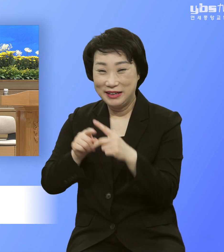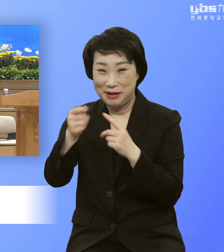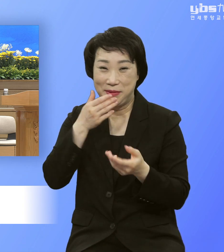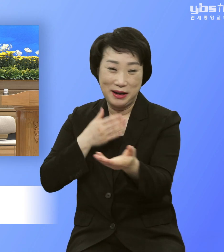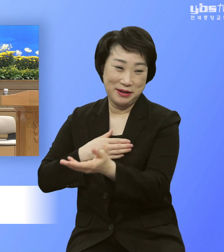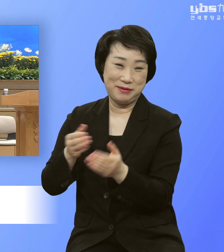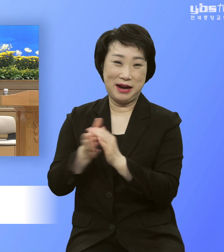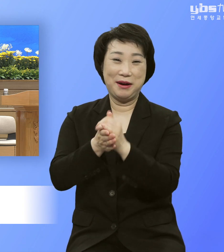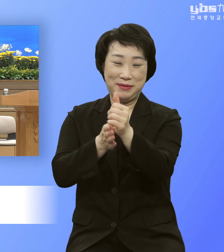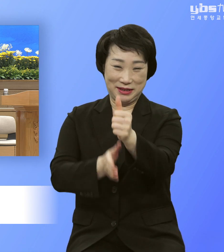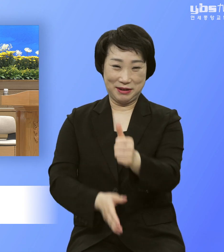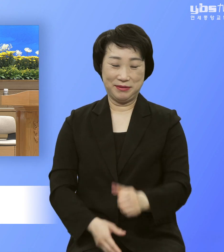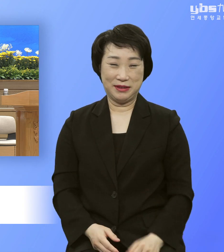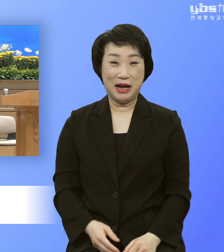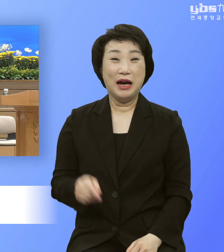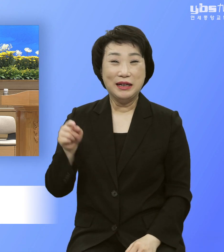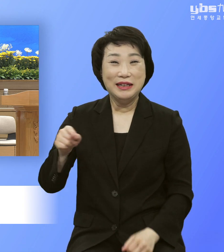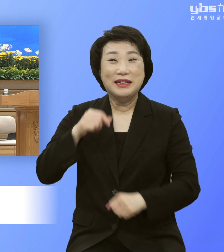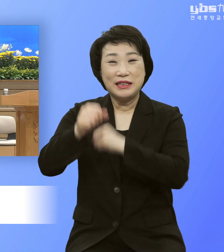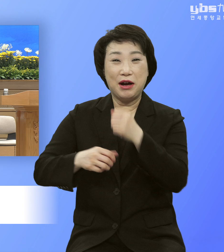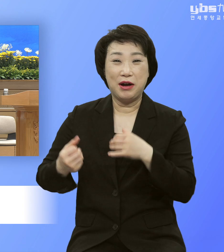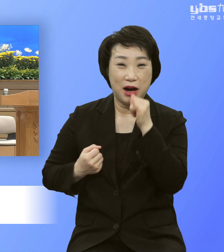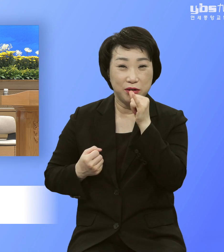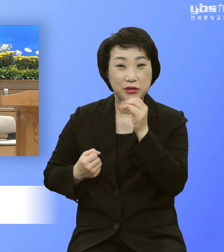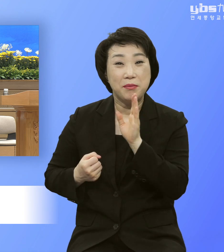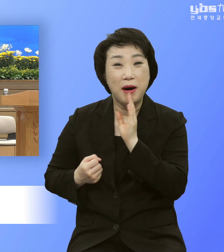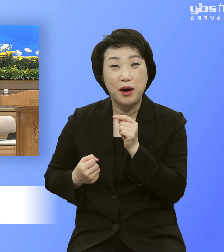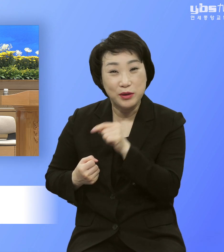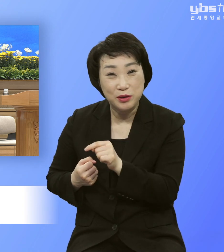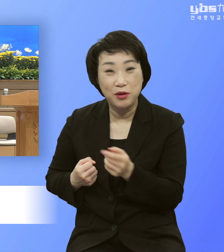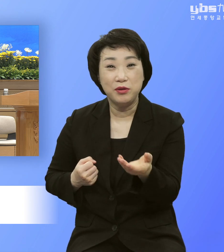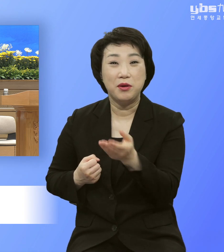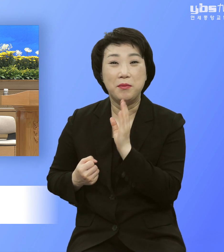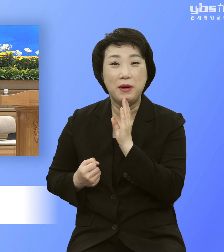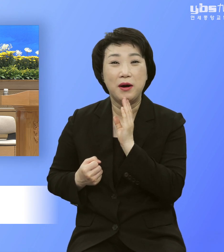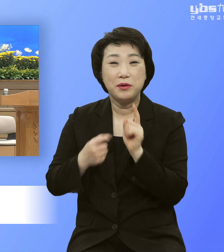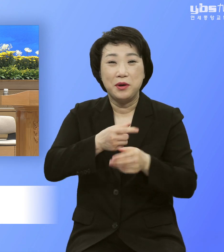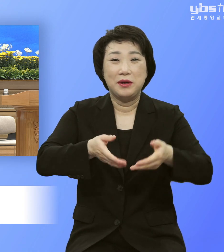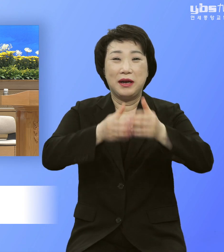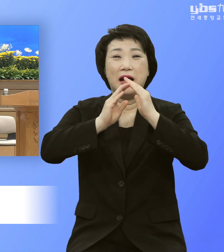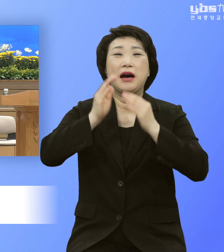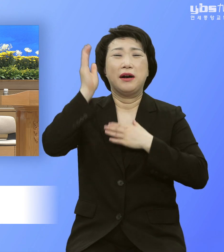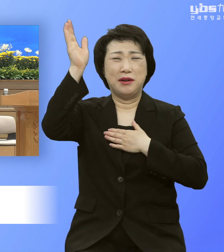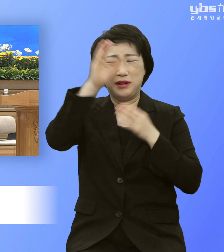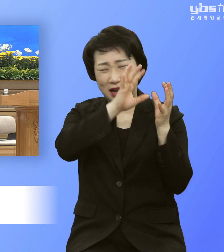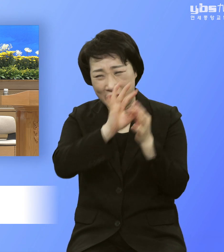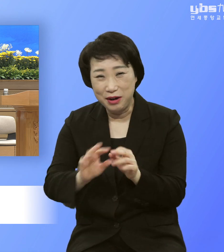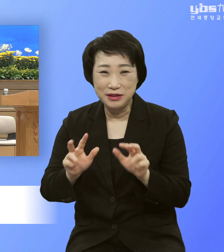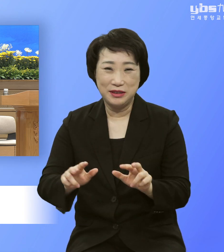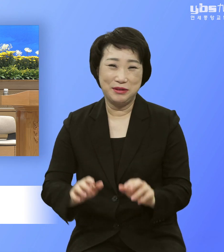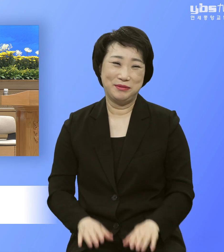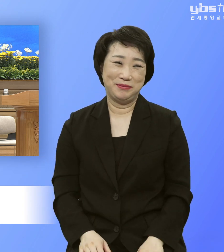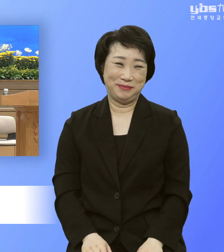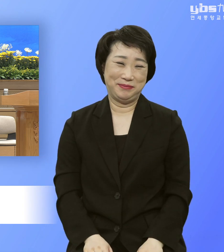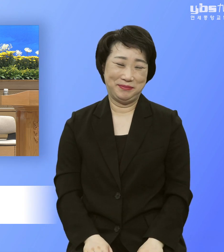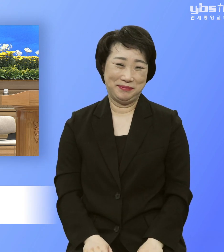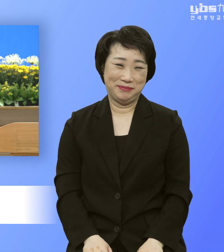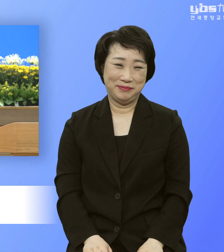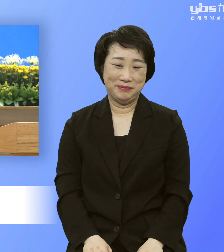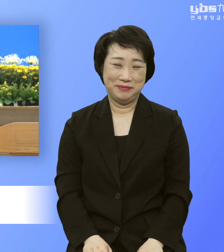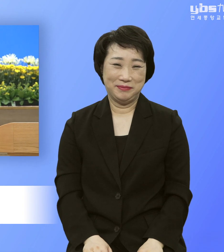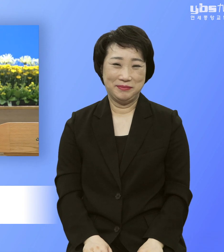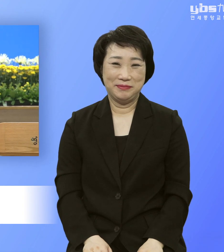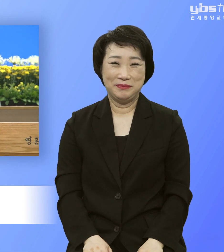합시다. 그런 자유를 이걸 개척에서 혼까지 말하고 있는 거예요. 우리 교회가요.